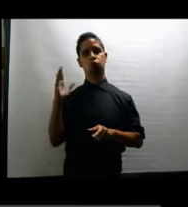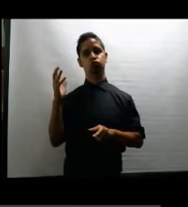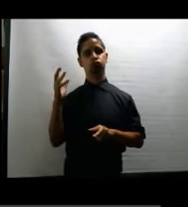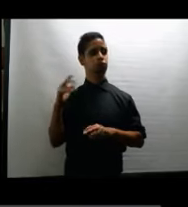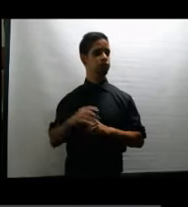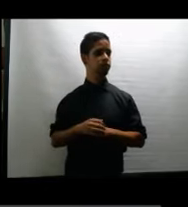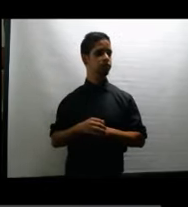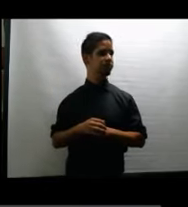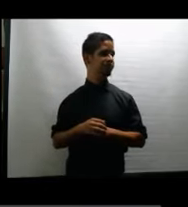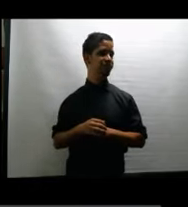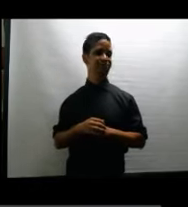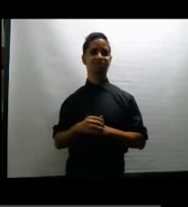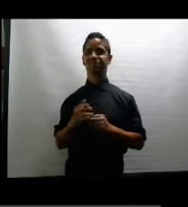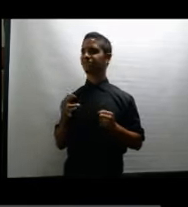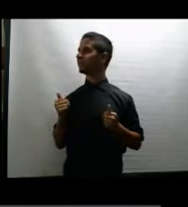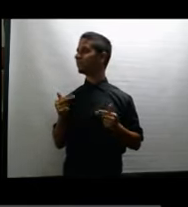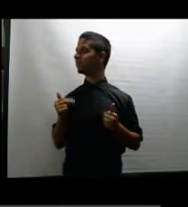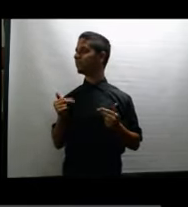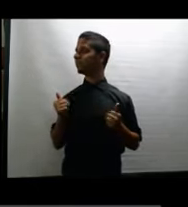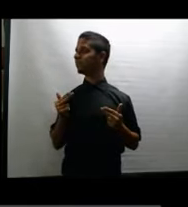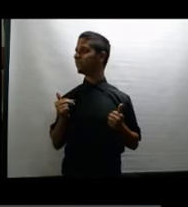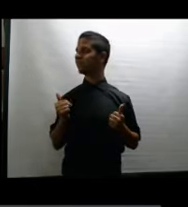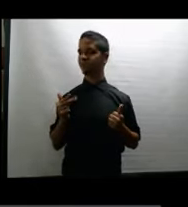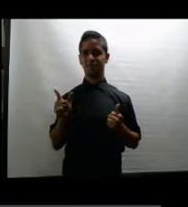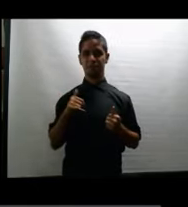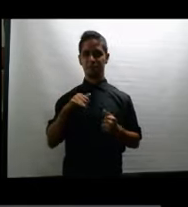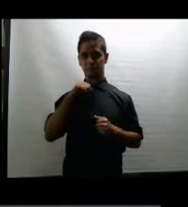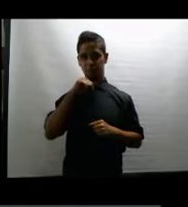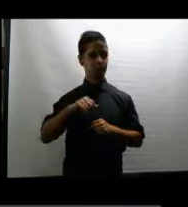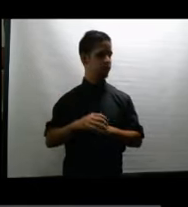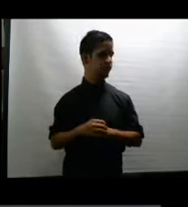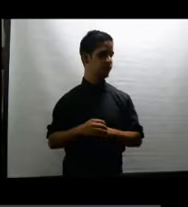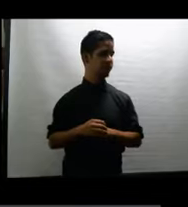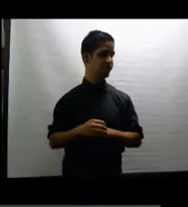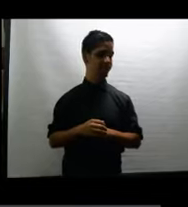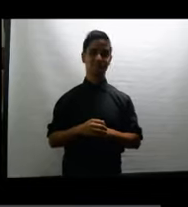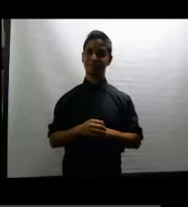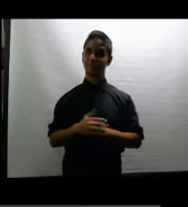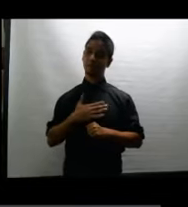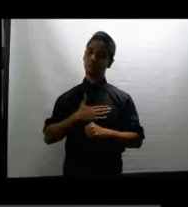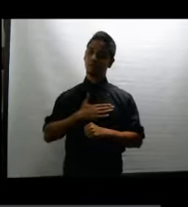Canoli de coco. ¿Quién? Es que le encanta. Ah, porque me llevé el canoli de coco.